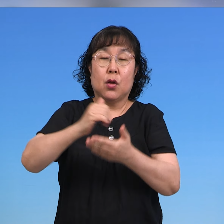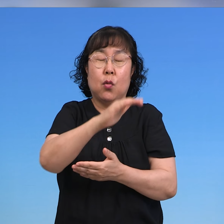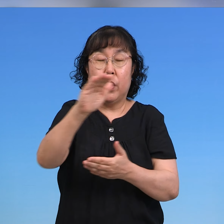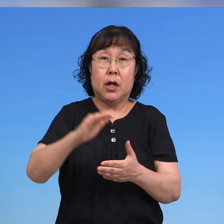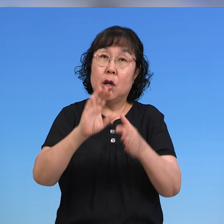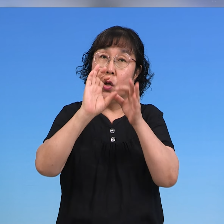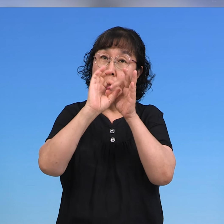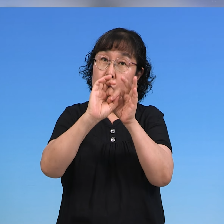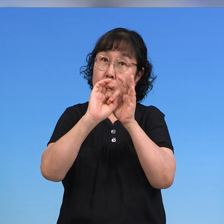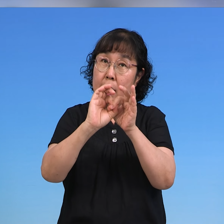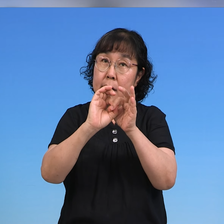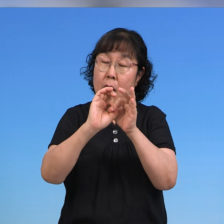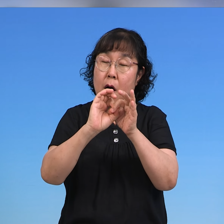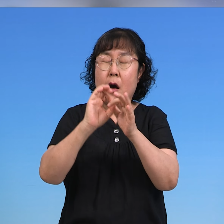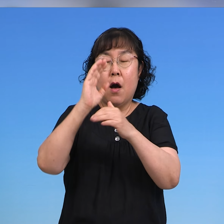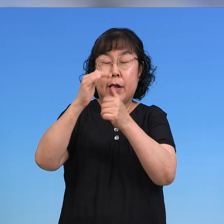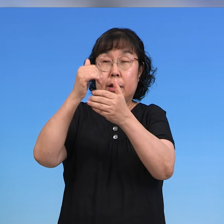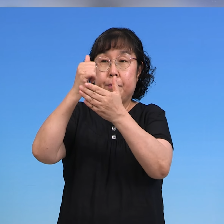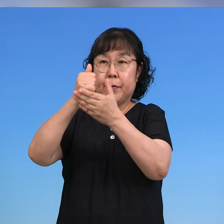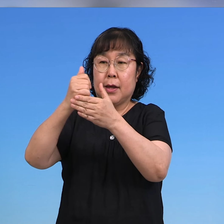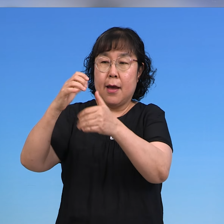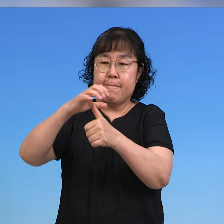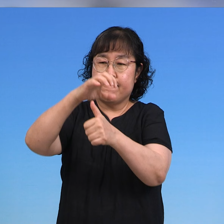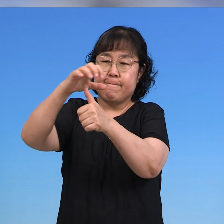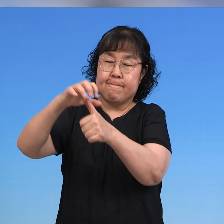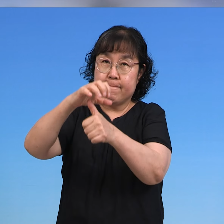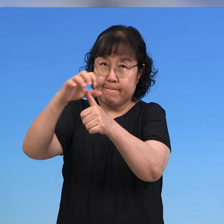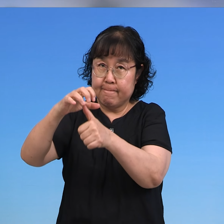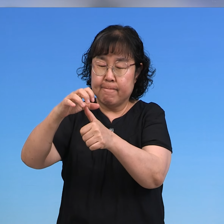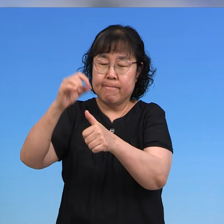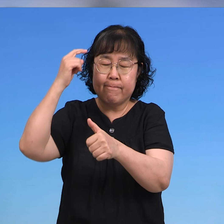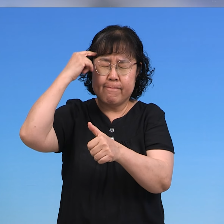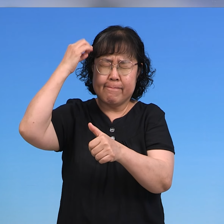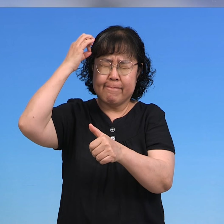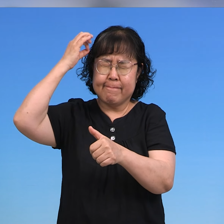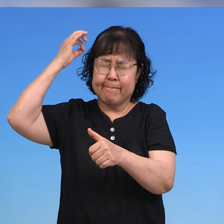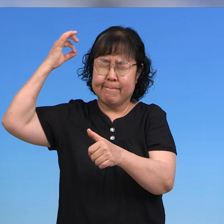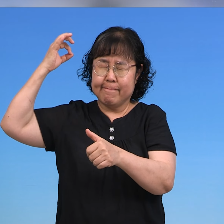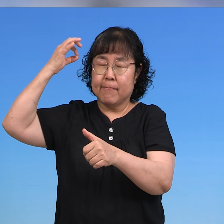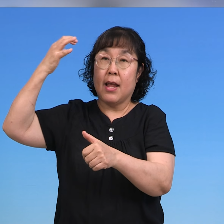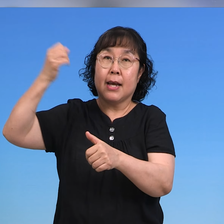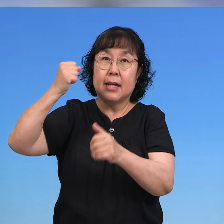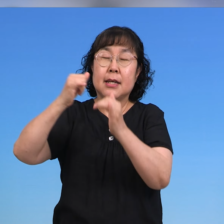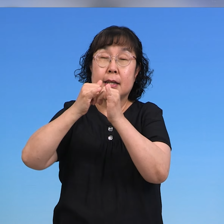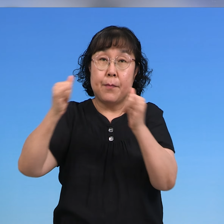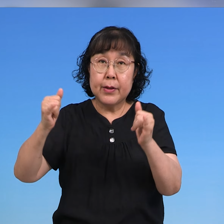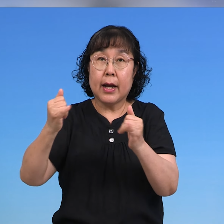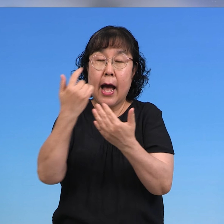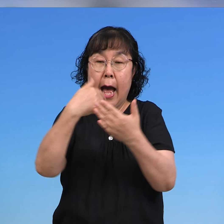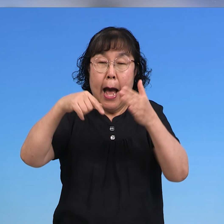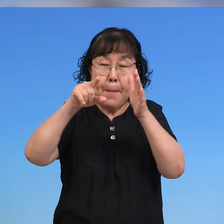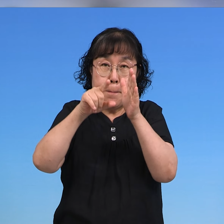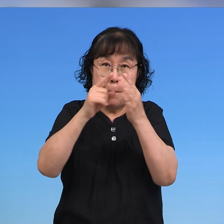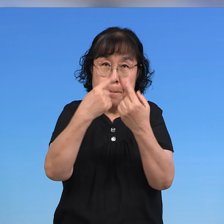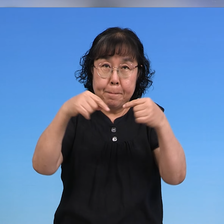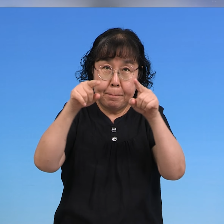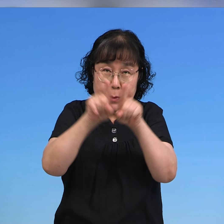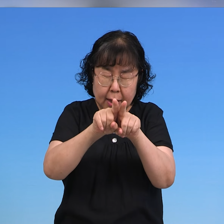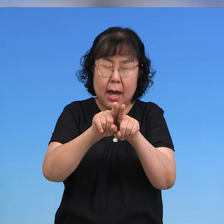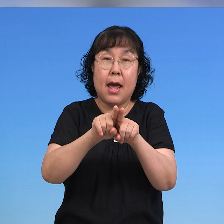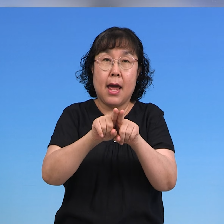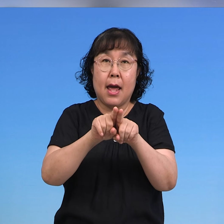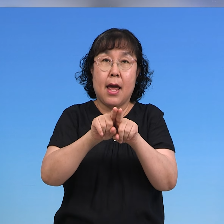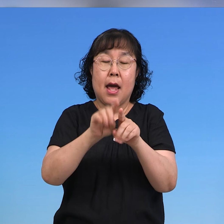한번 하나님께 사로잡힌 상상력을 가진 자들과 함께 분당 우리 교회가 한번 비상하는 날이 올 줄로 믿습니다.